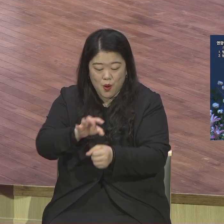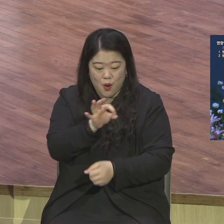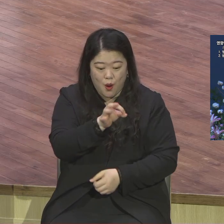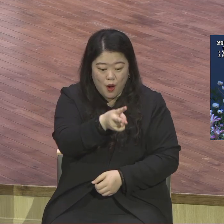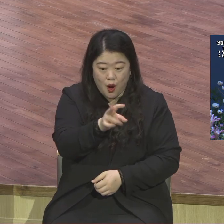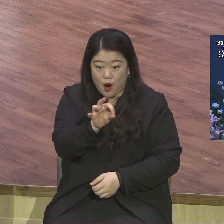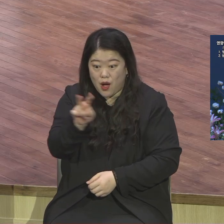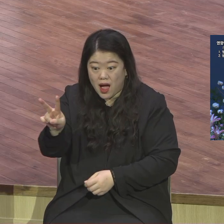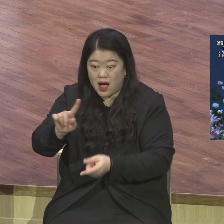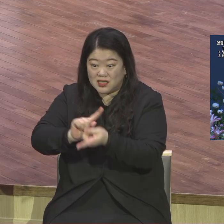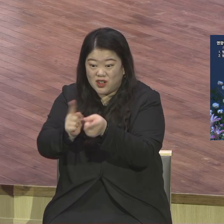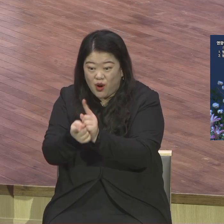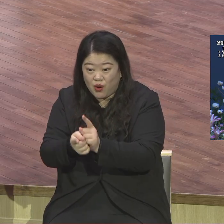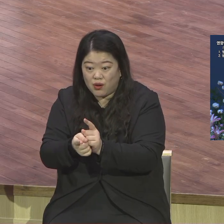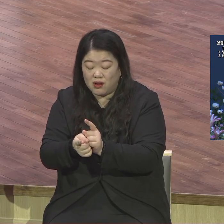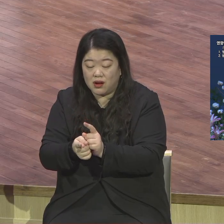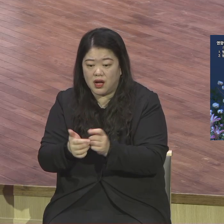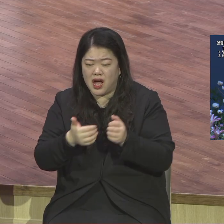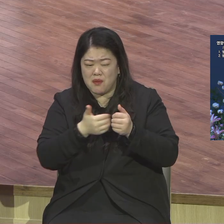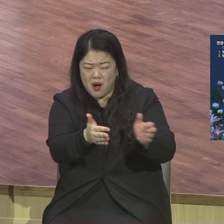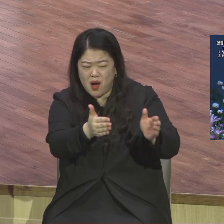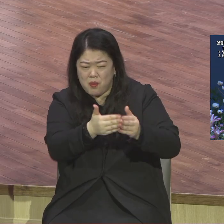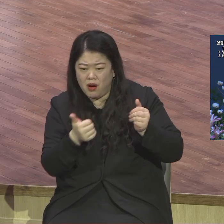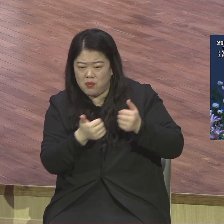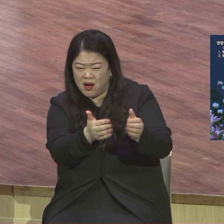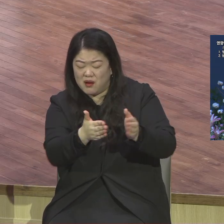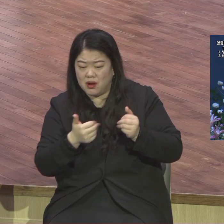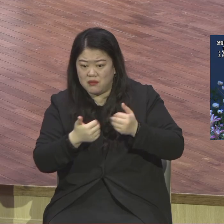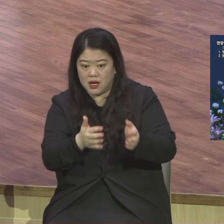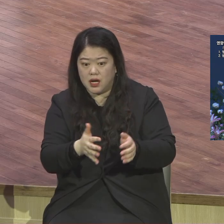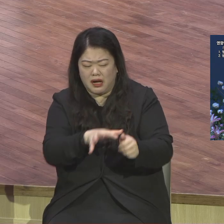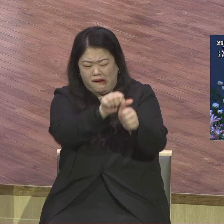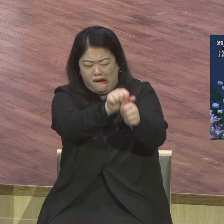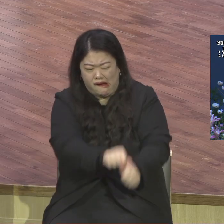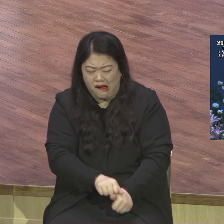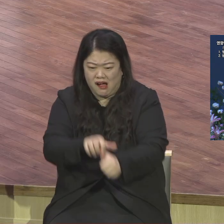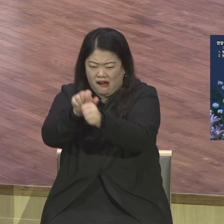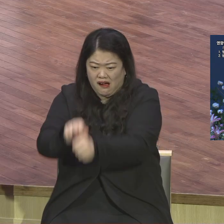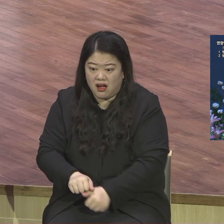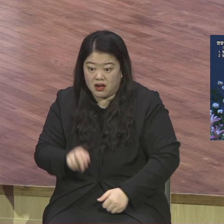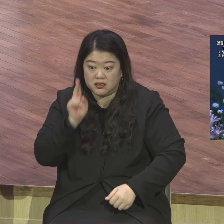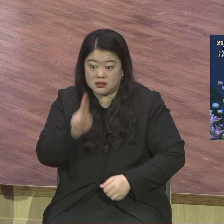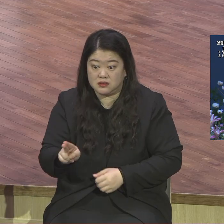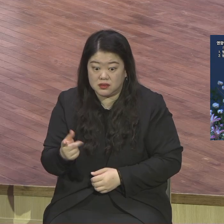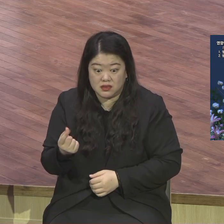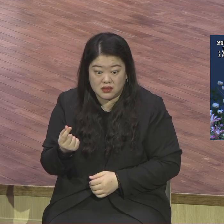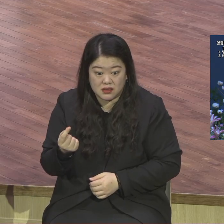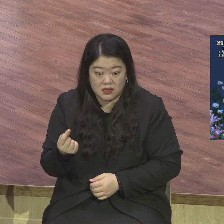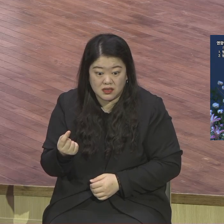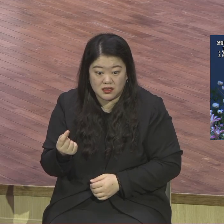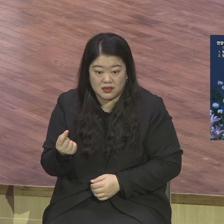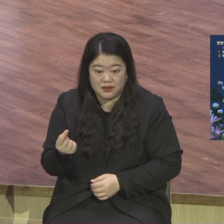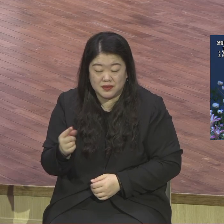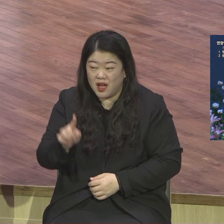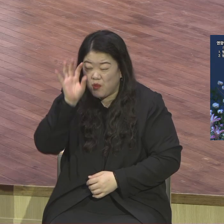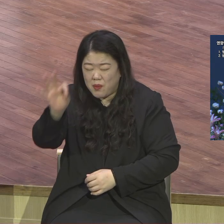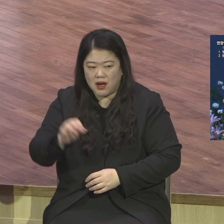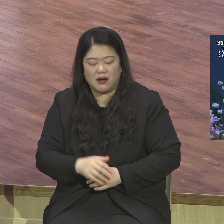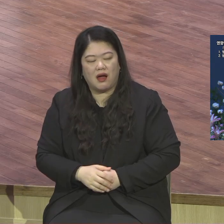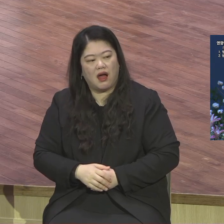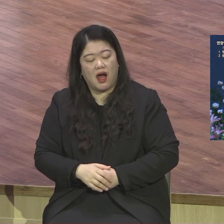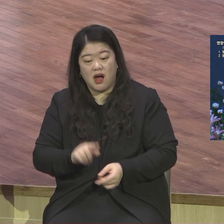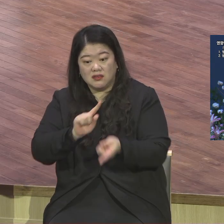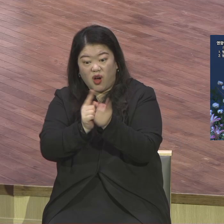교체를 못하느냐, 모든 초점이 여기 지금 맞춰져 있어요. 그렇기 때문에 여야 이 지도자들의 이 말을 이렇게